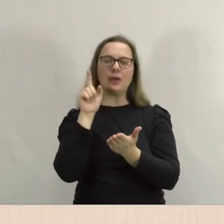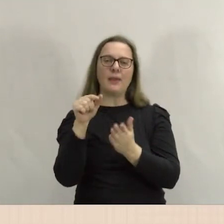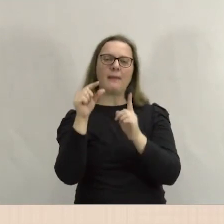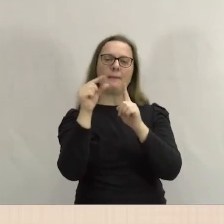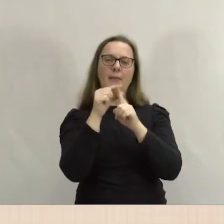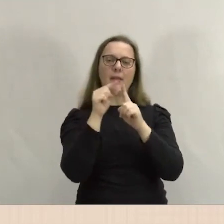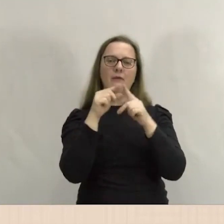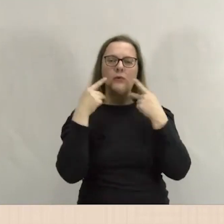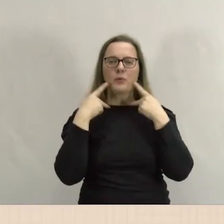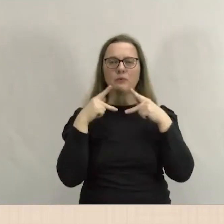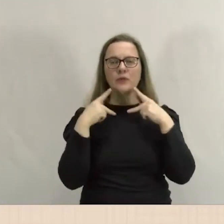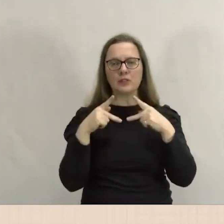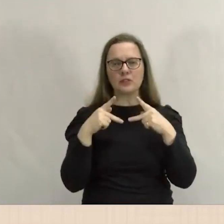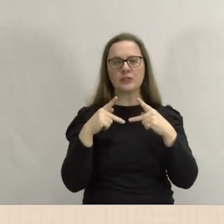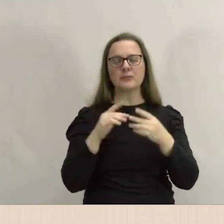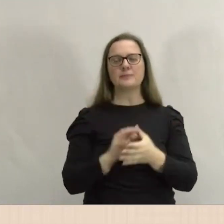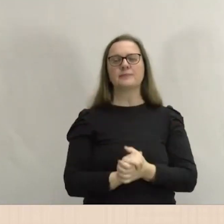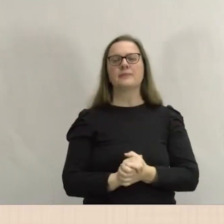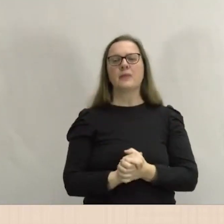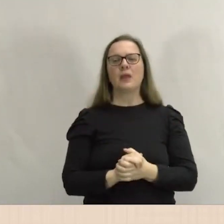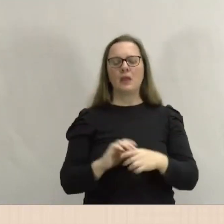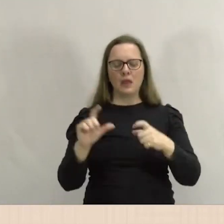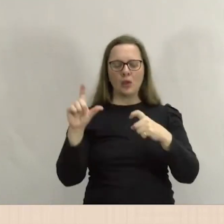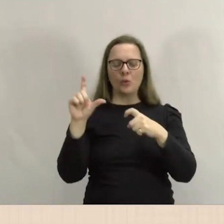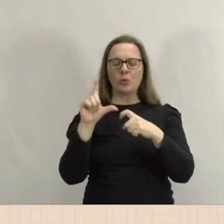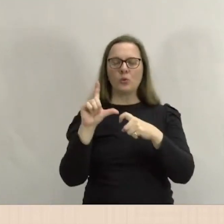Lucas, capítulo 24.